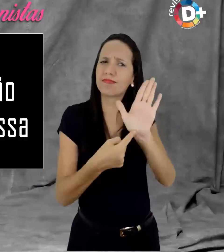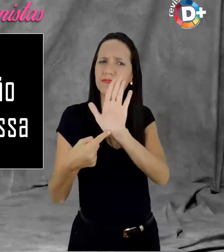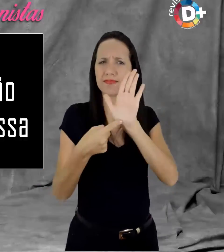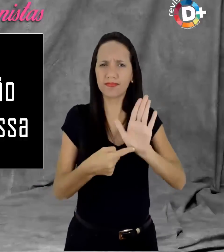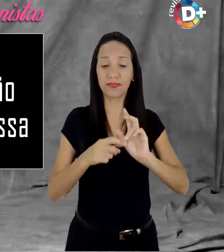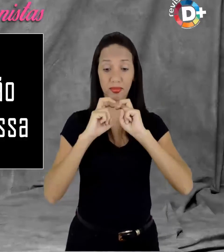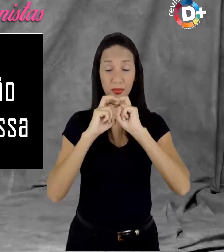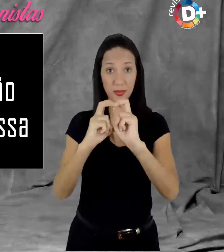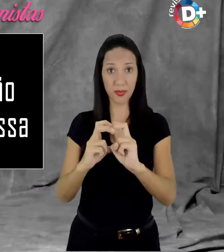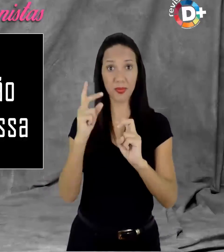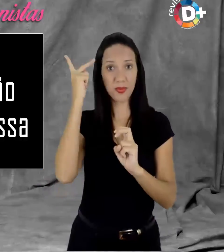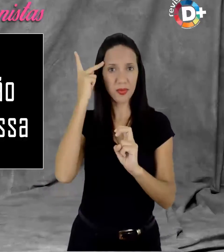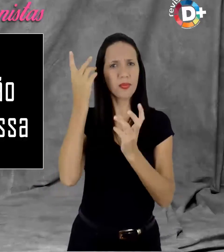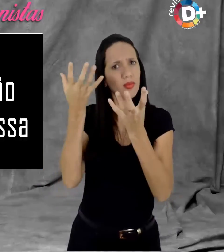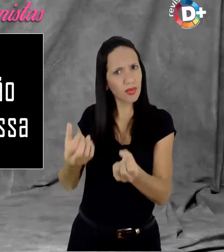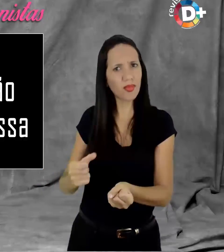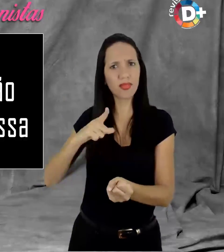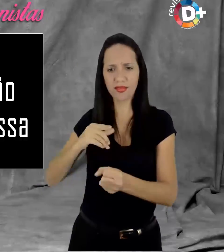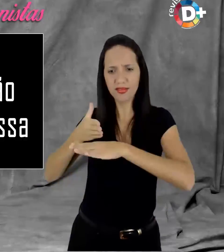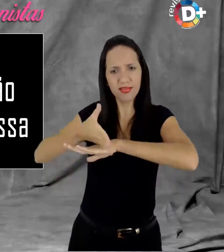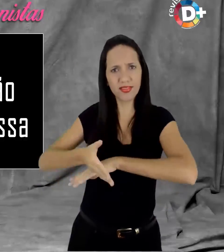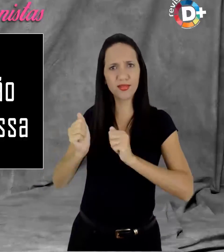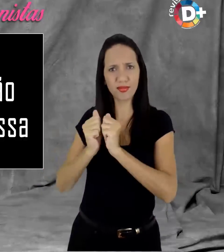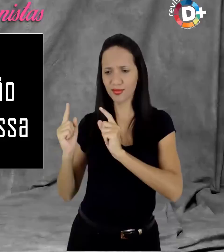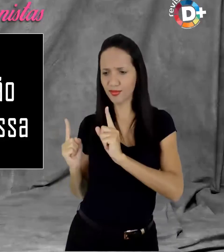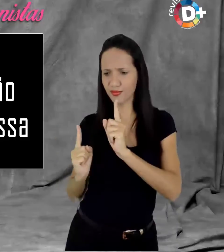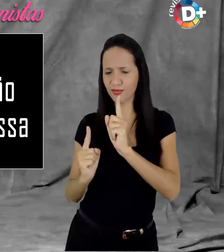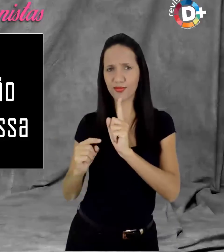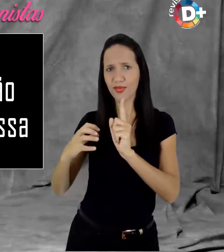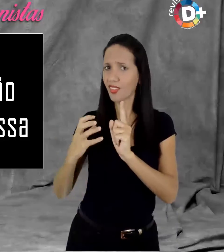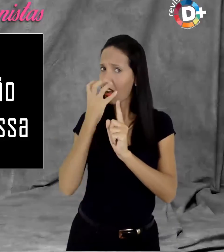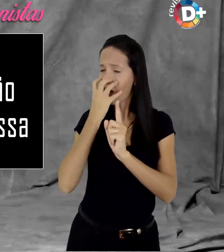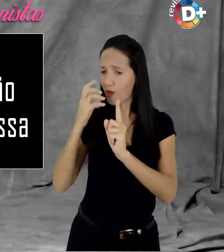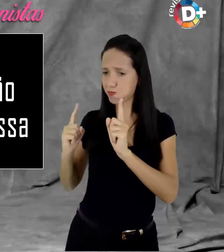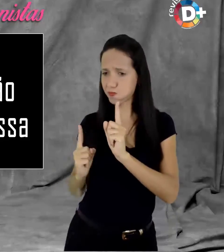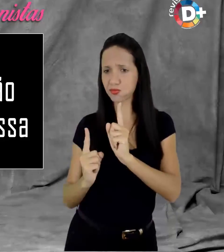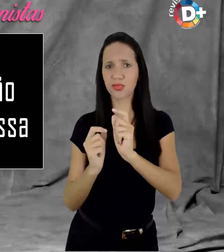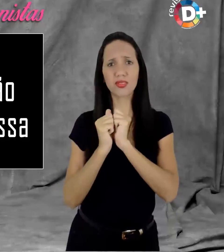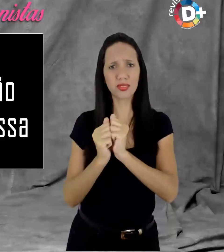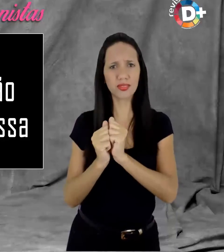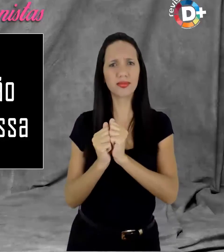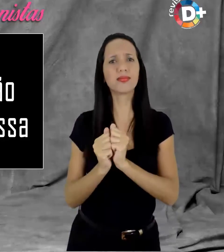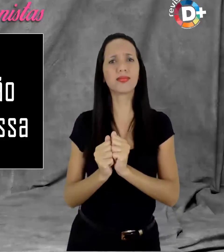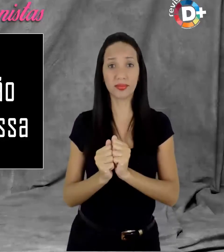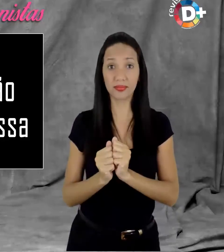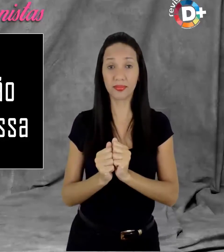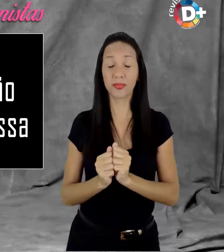6 anos que travou contra o metrô de São Paulo para que aceitassem cães-guias nas estações.